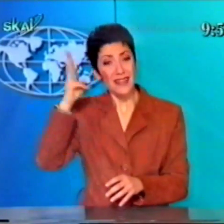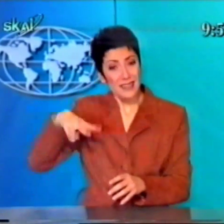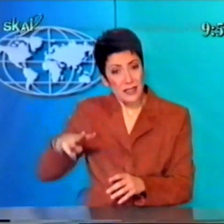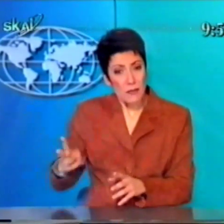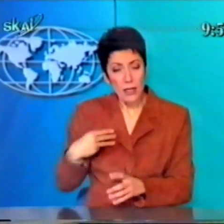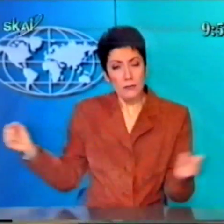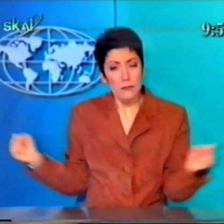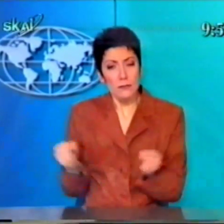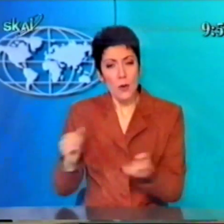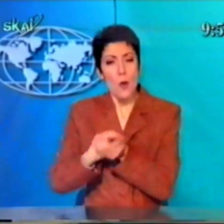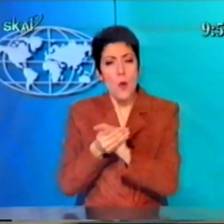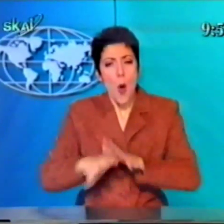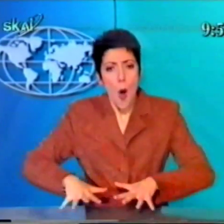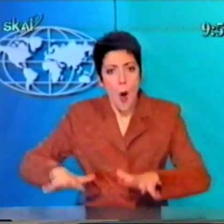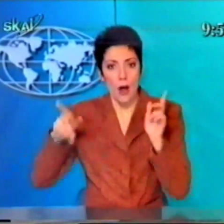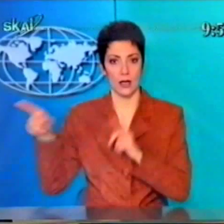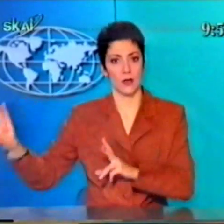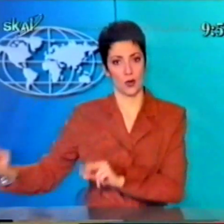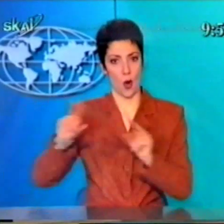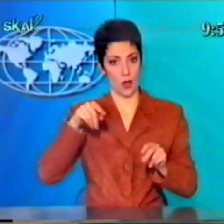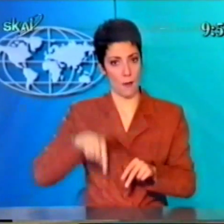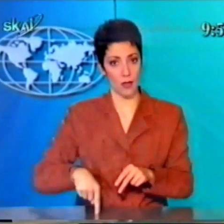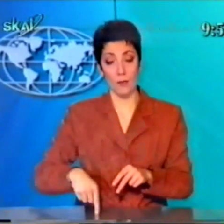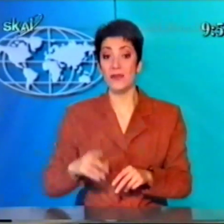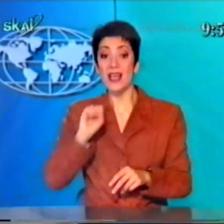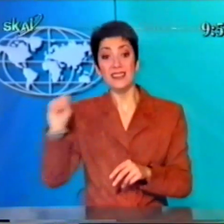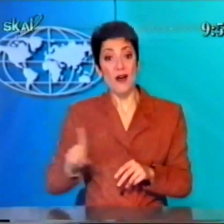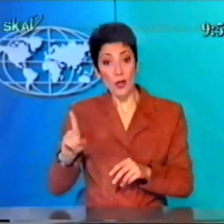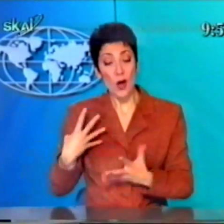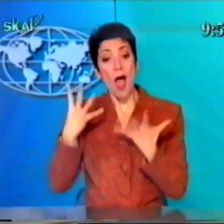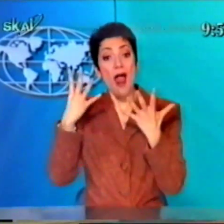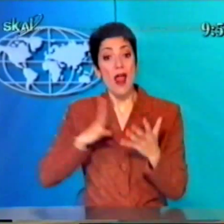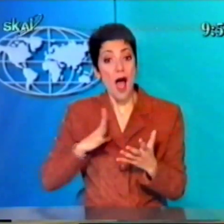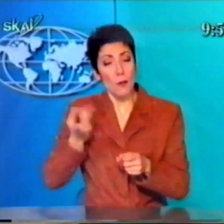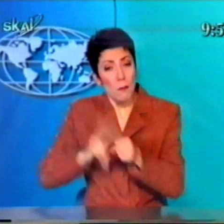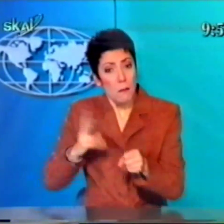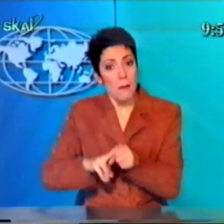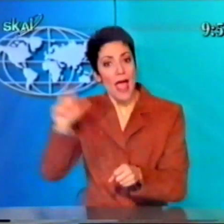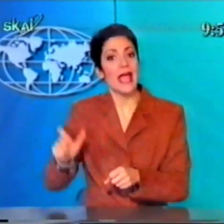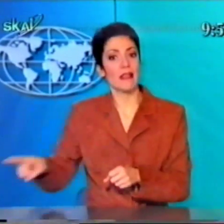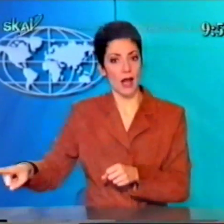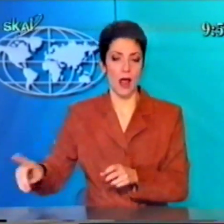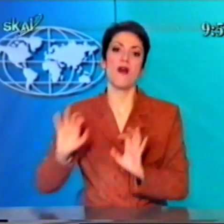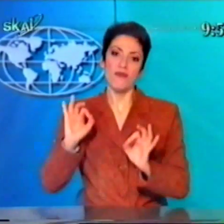Σαββατοκύριακο 9 άνθρωποι έχασαν τη ζωή τους, ενώ οι θερμοκρασίες αναμένεται να κατρακυλήσουν ακόμη περισσότερο.